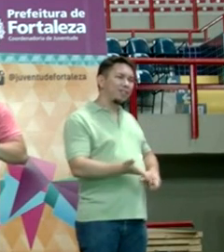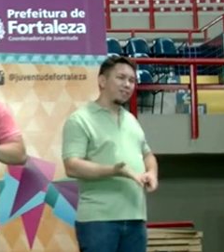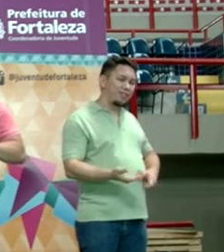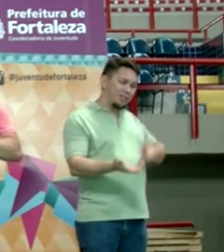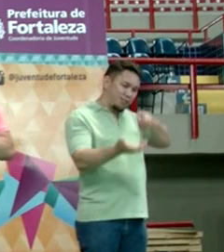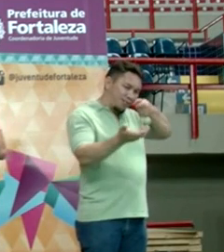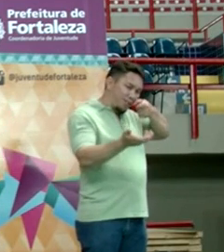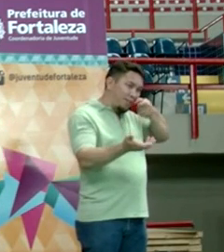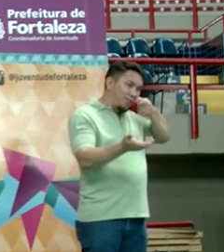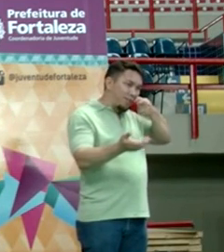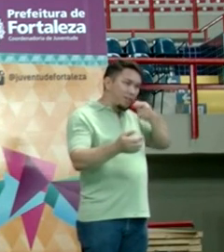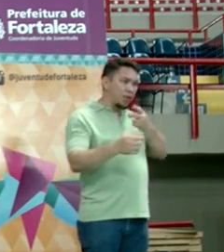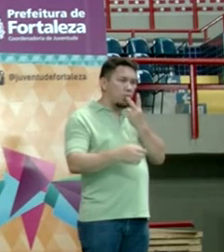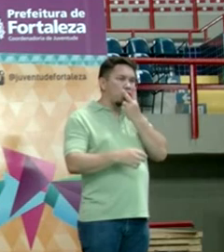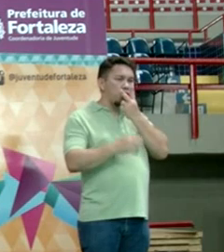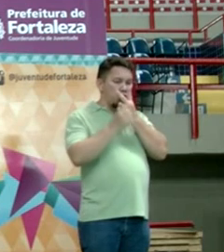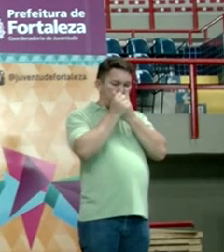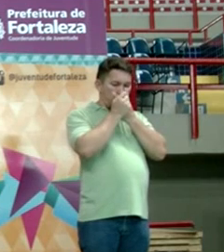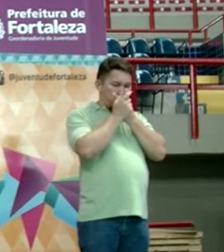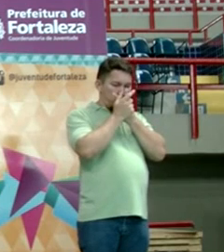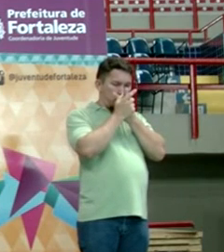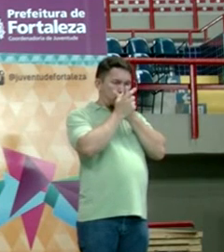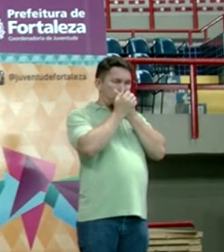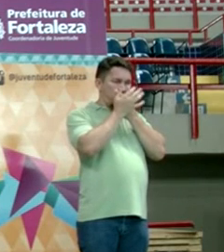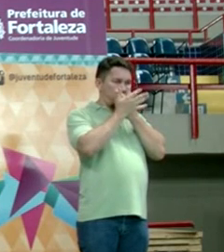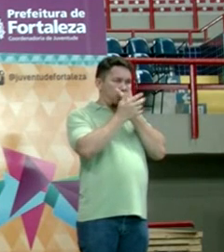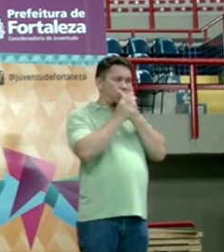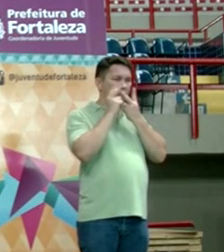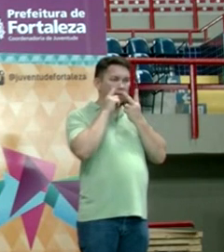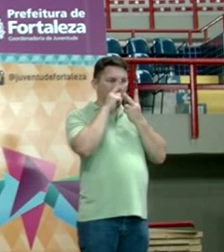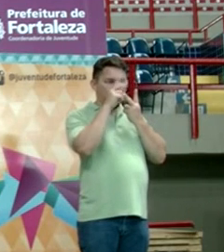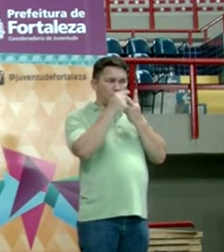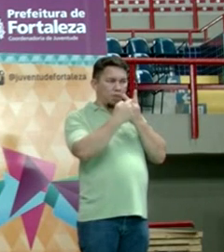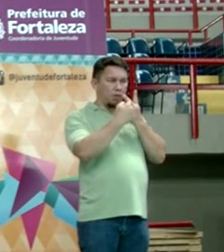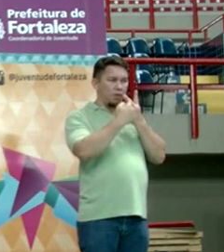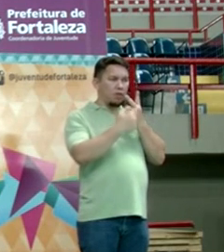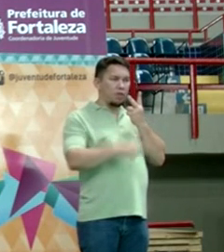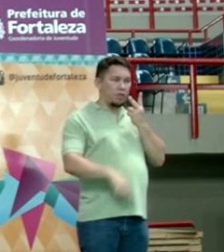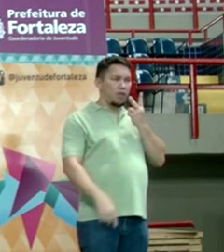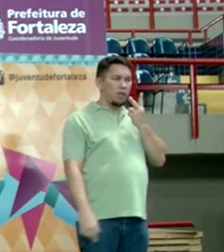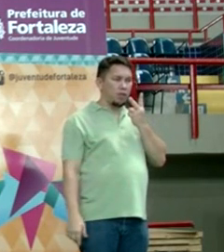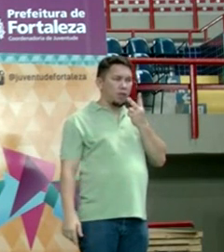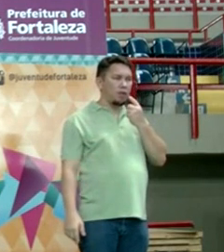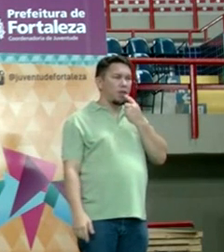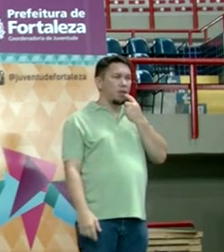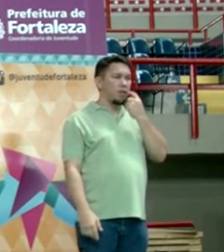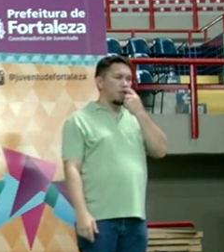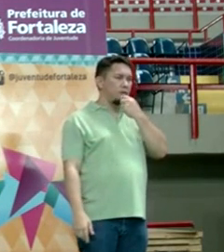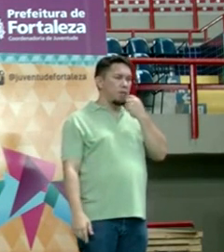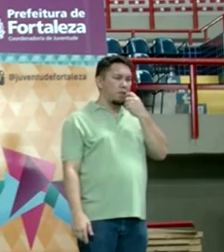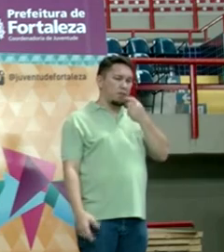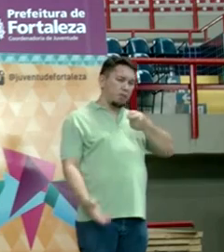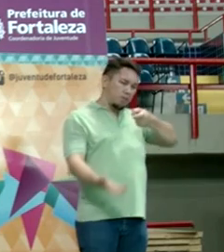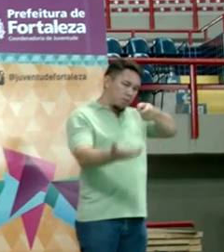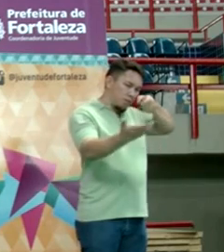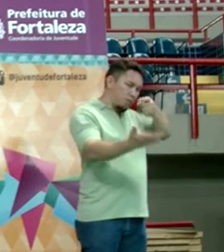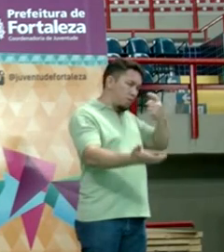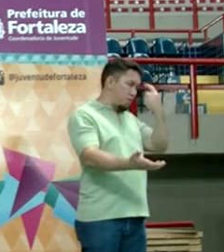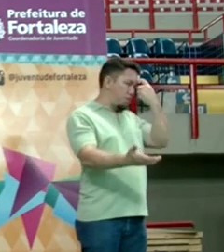inutilizado. E se a luz estiver forte, é porque o cigarro está na boca. Basta um